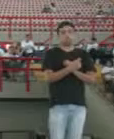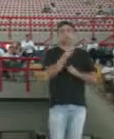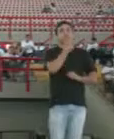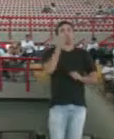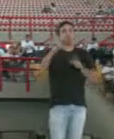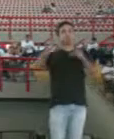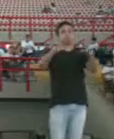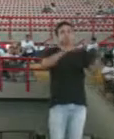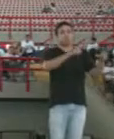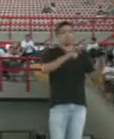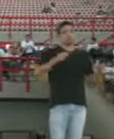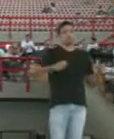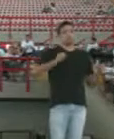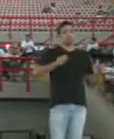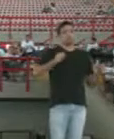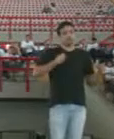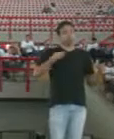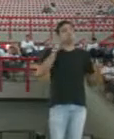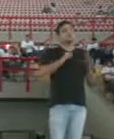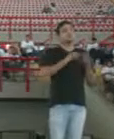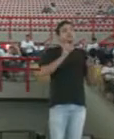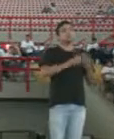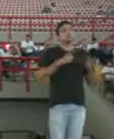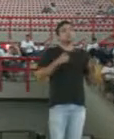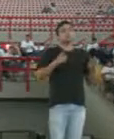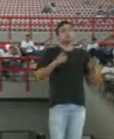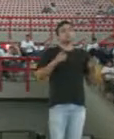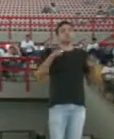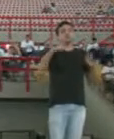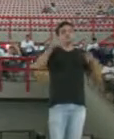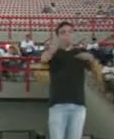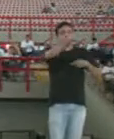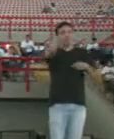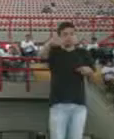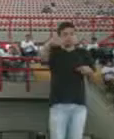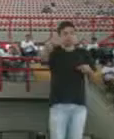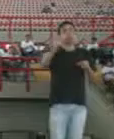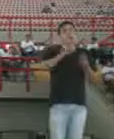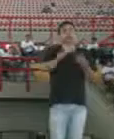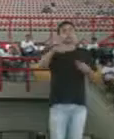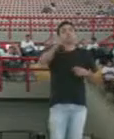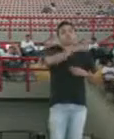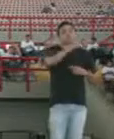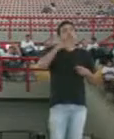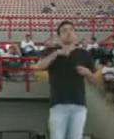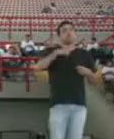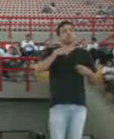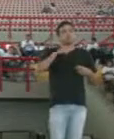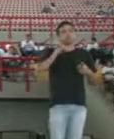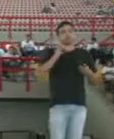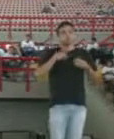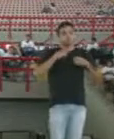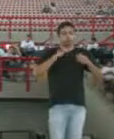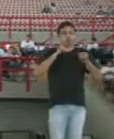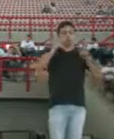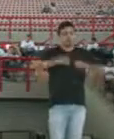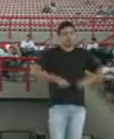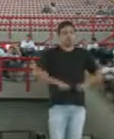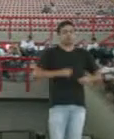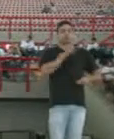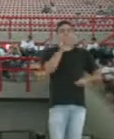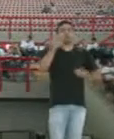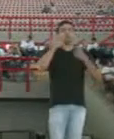do lugar onde estamos, ou em que estamos, ou no qual estamos, a gente veste determinada roupa, que